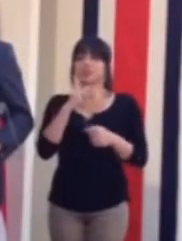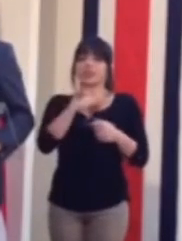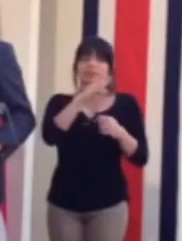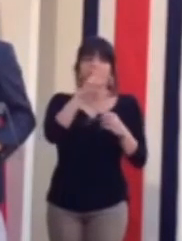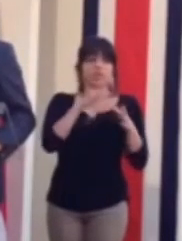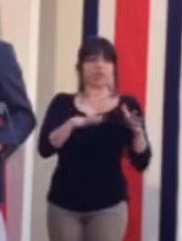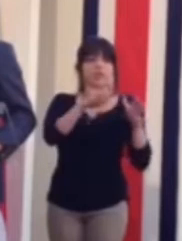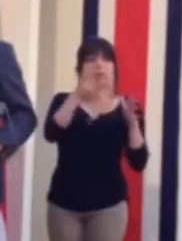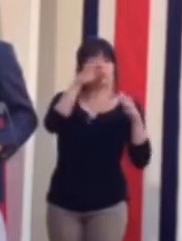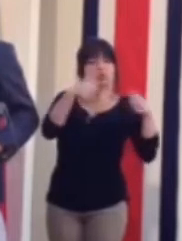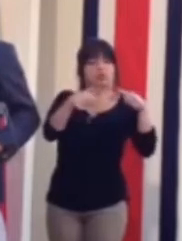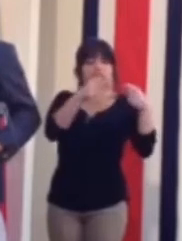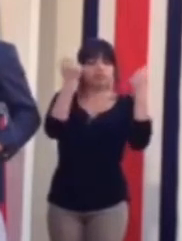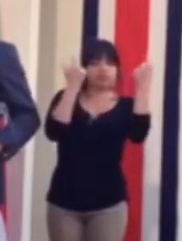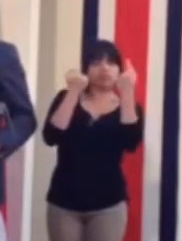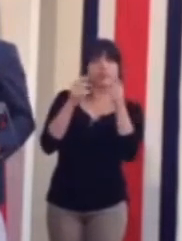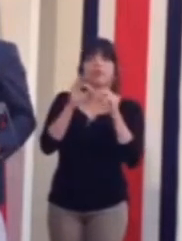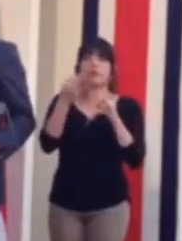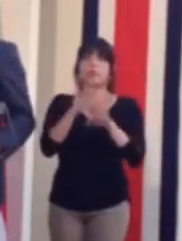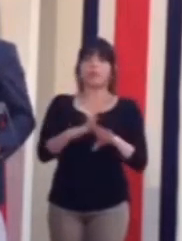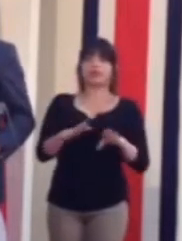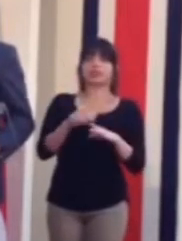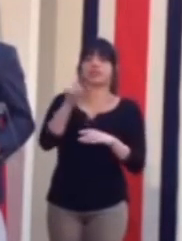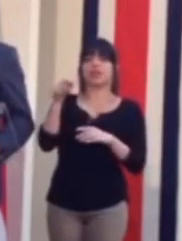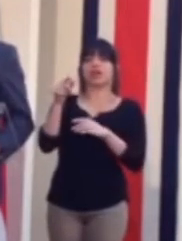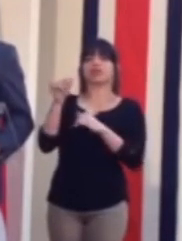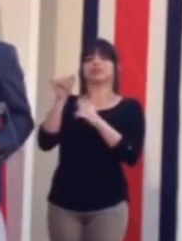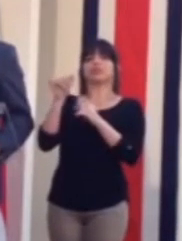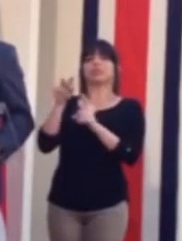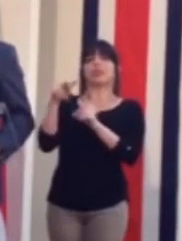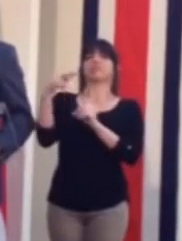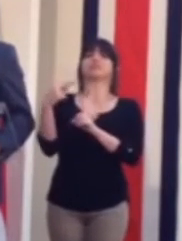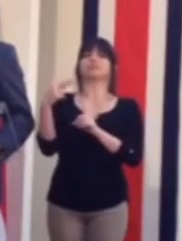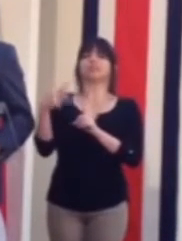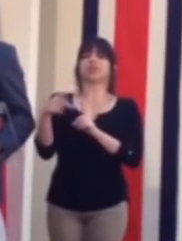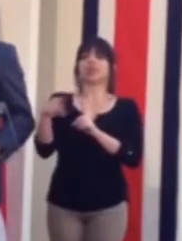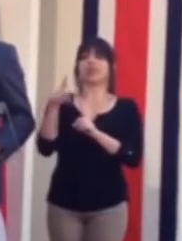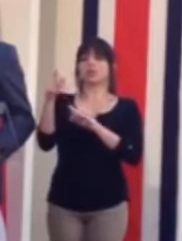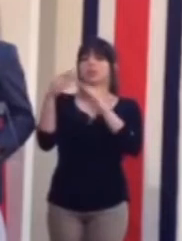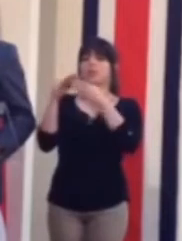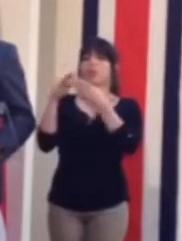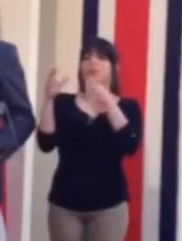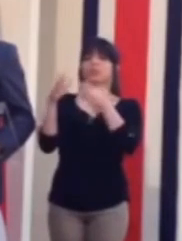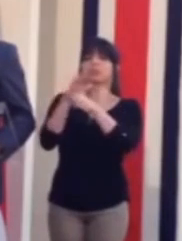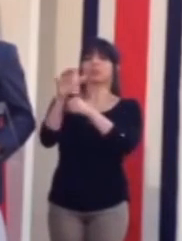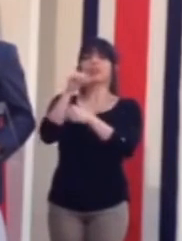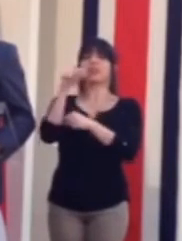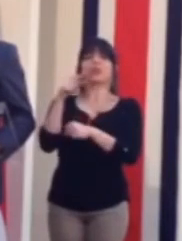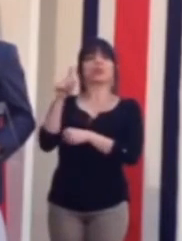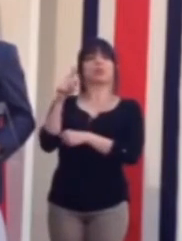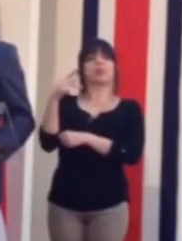trabajadores de Habdeba convoque a una huelga. Pongan en jaque a una población entera que requiere no de